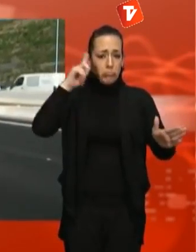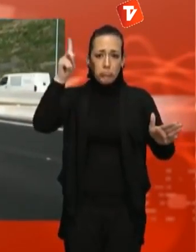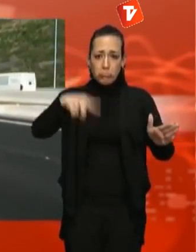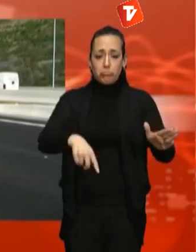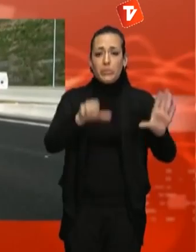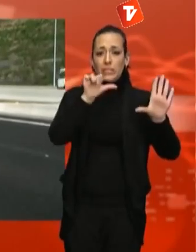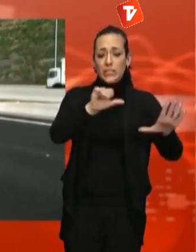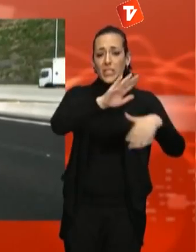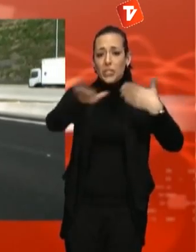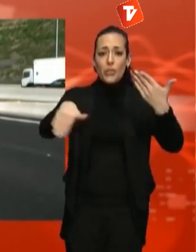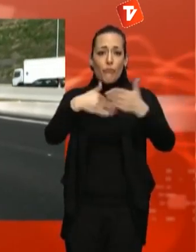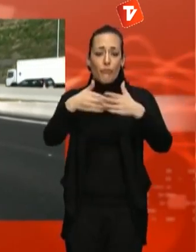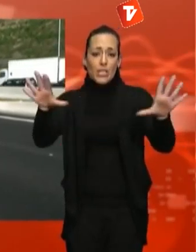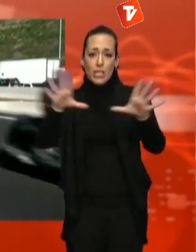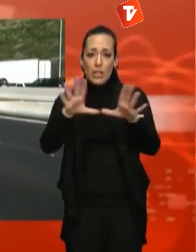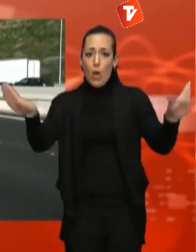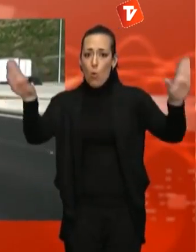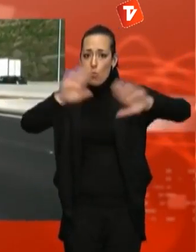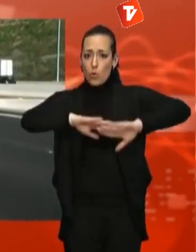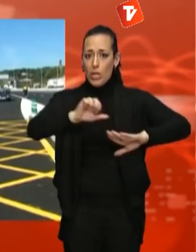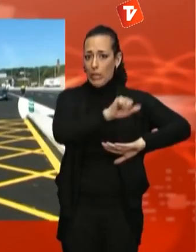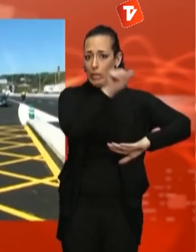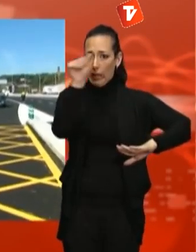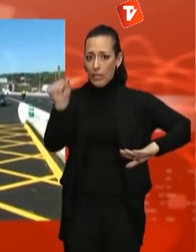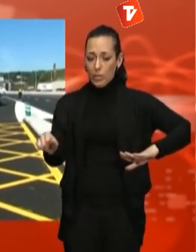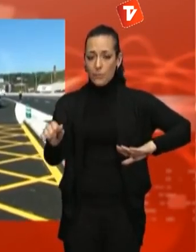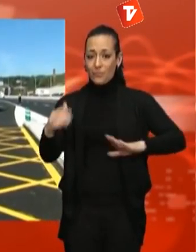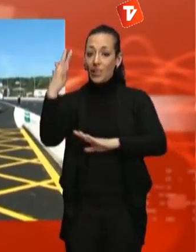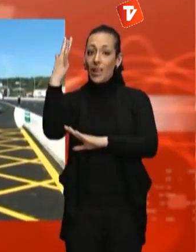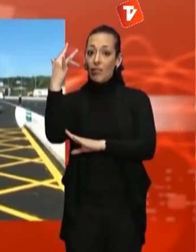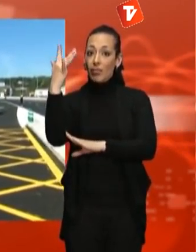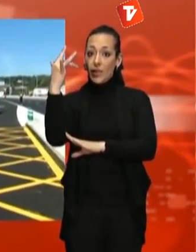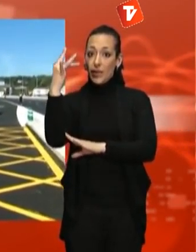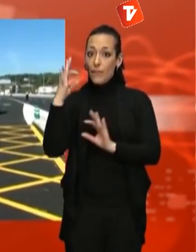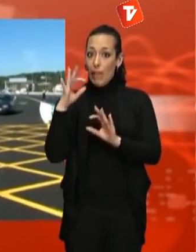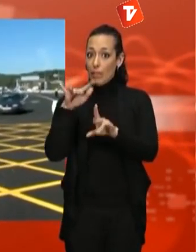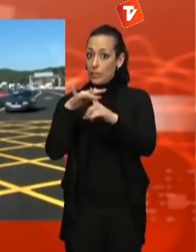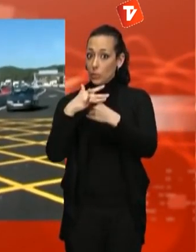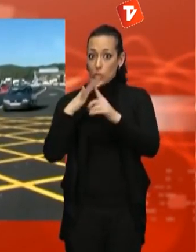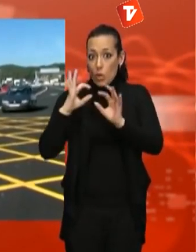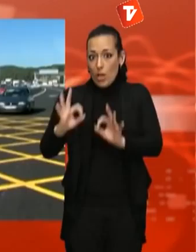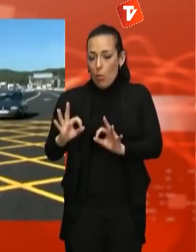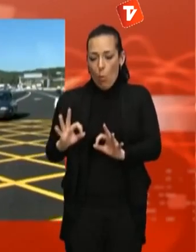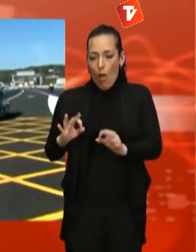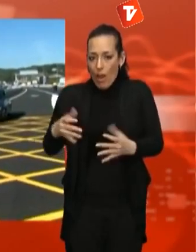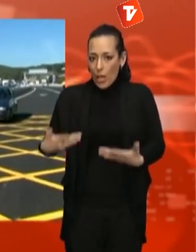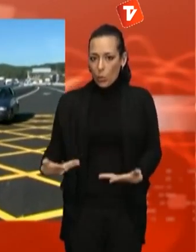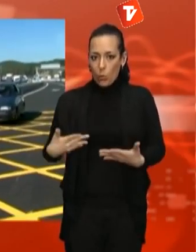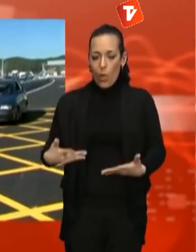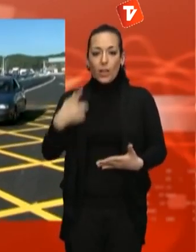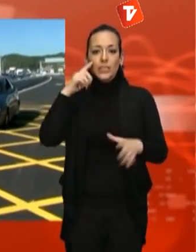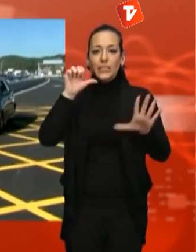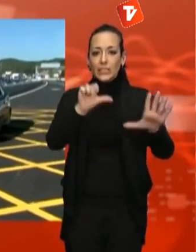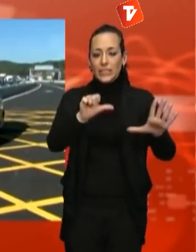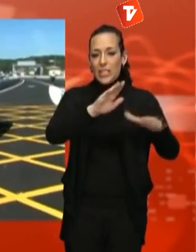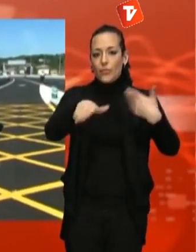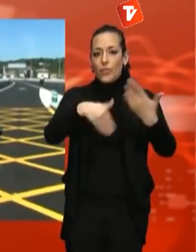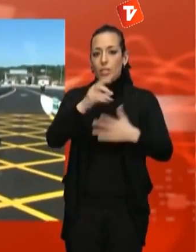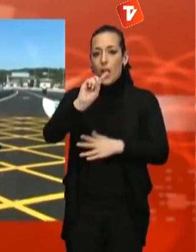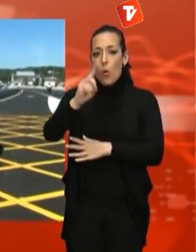matí i les 10 de la nit en sentit Barcelona. Els divendres es mantindrà la situació actual. De 6 del matí a una del